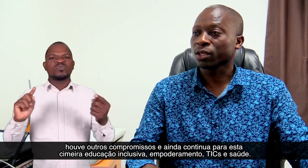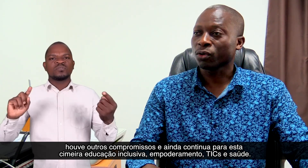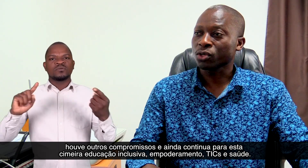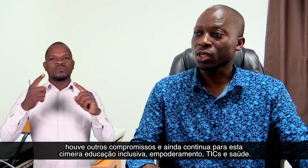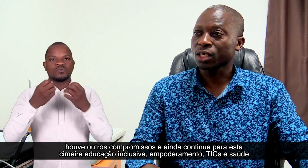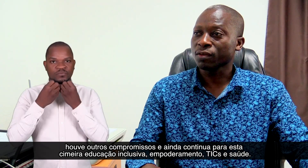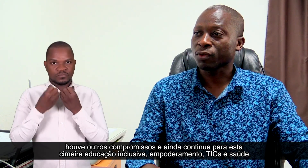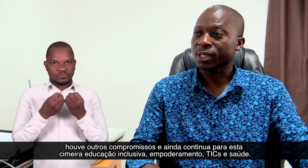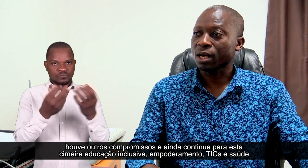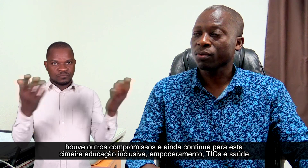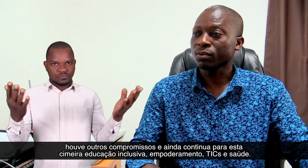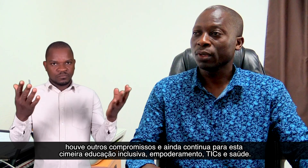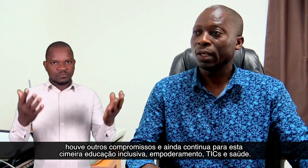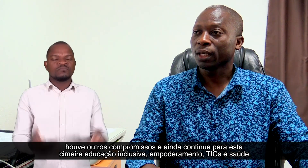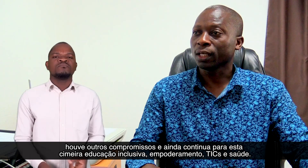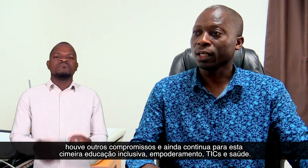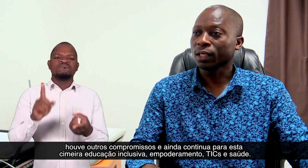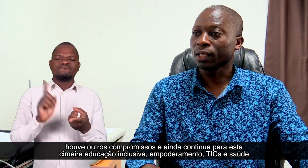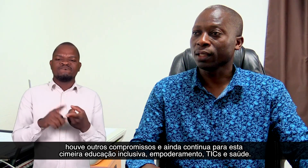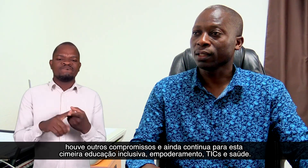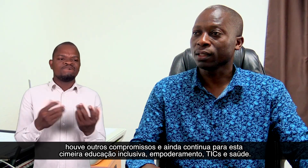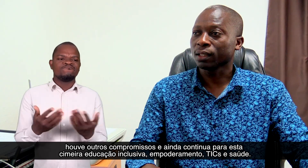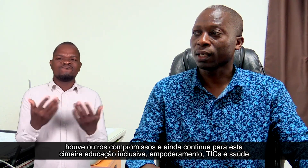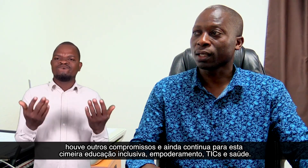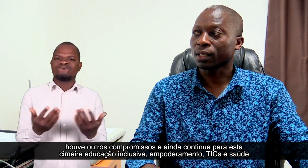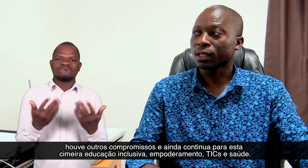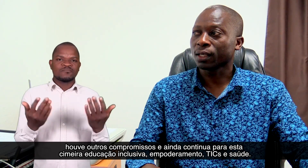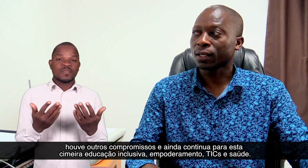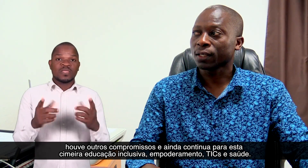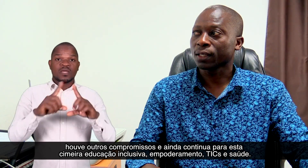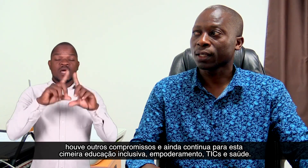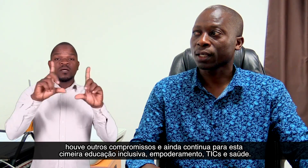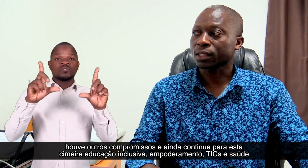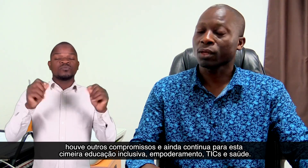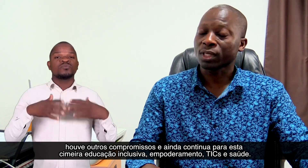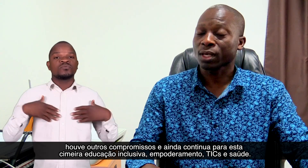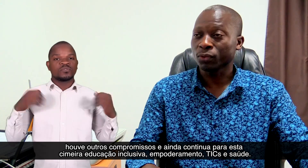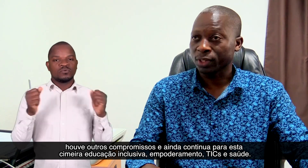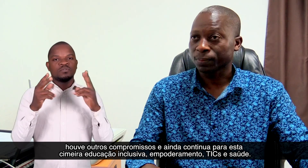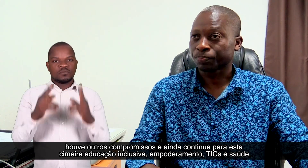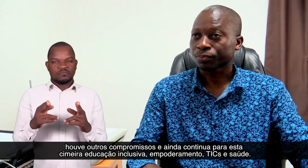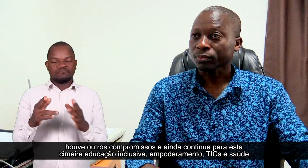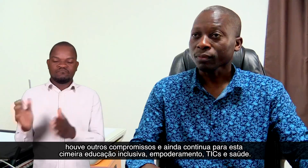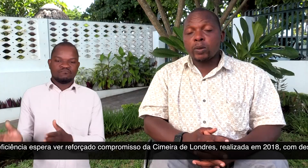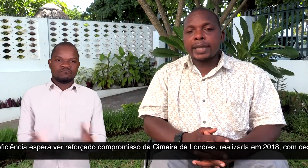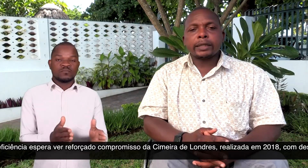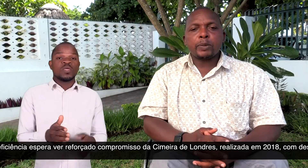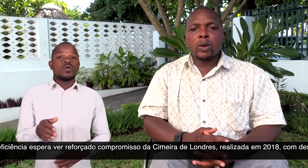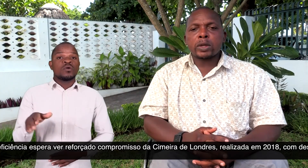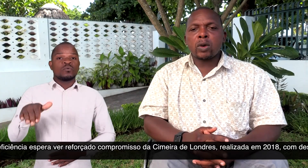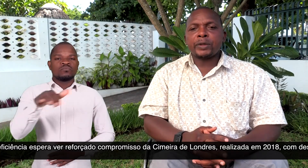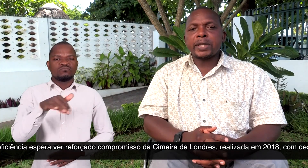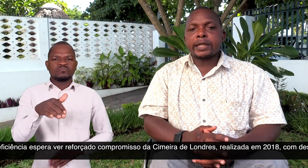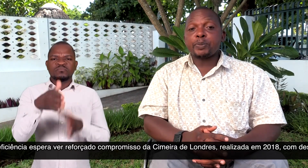sistema de tecnologias de informação e a questão da saúde. A comunidade